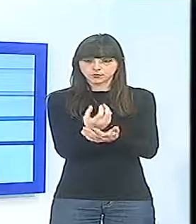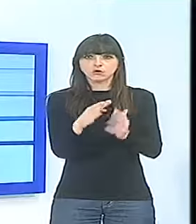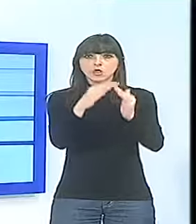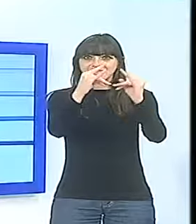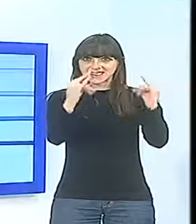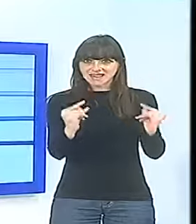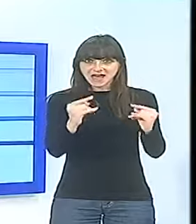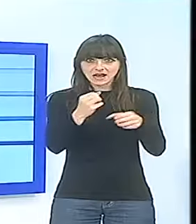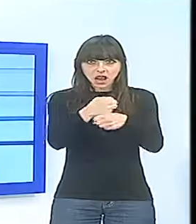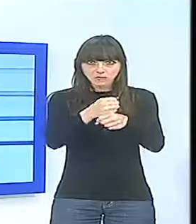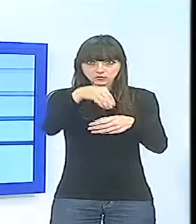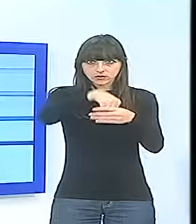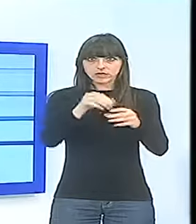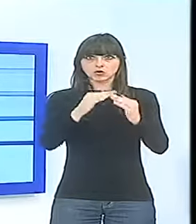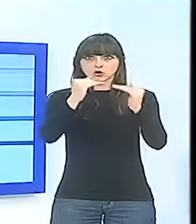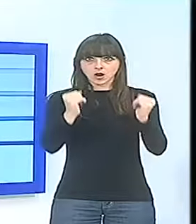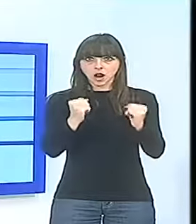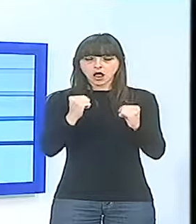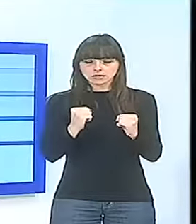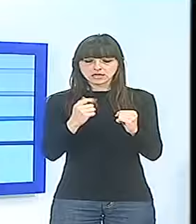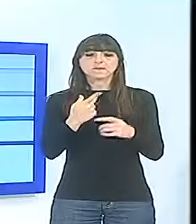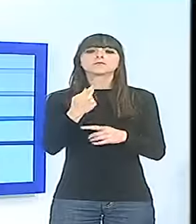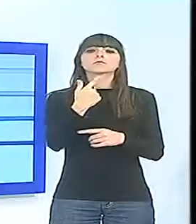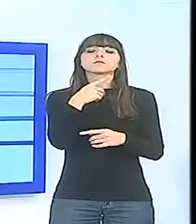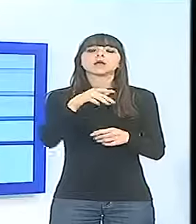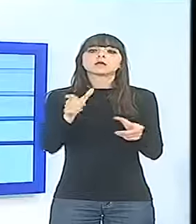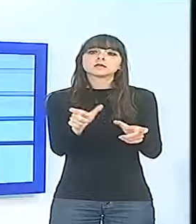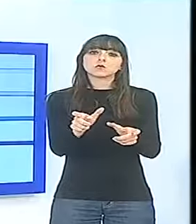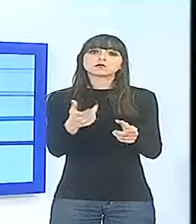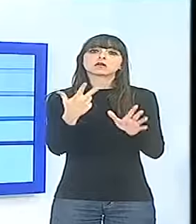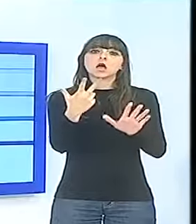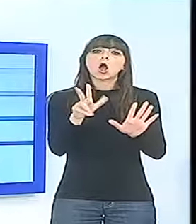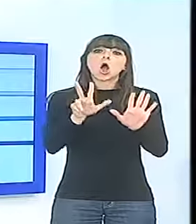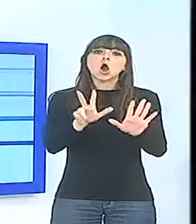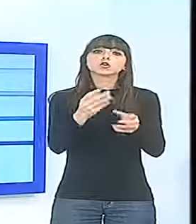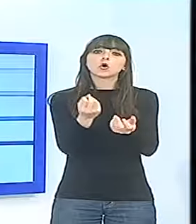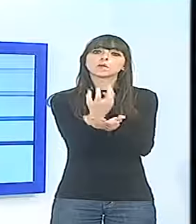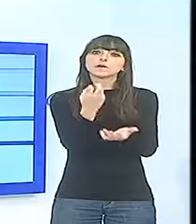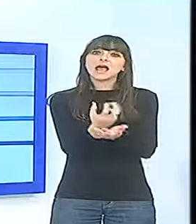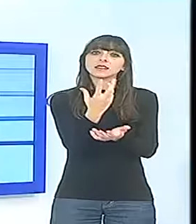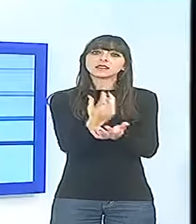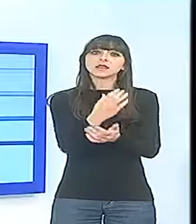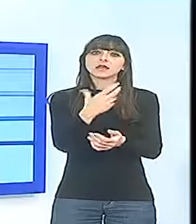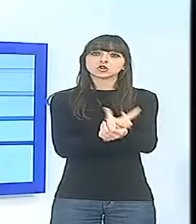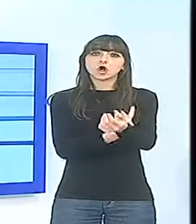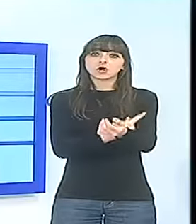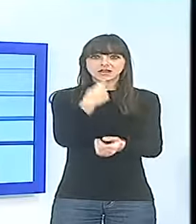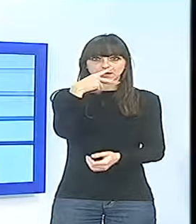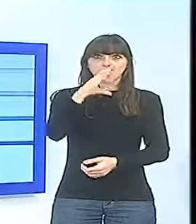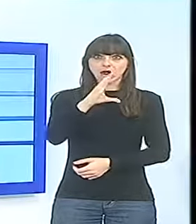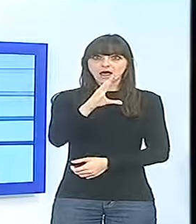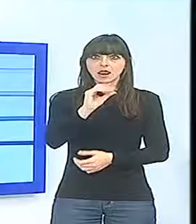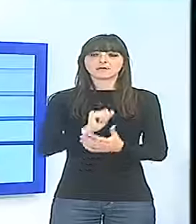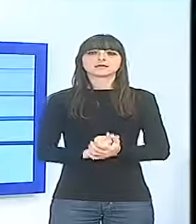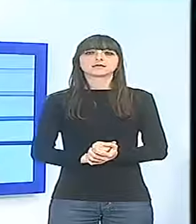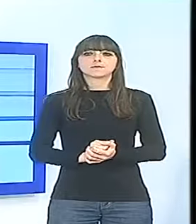serra laboratorio all'interno della propria abitazione. Sequestrate 8 piante di cannabis. E sempre in Valle